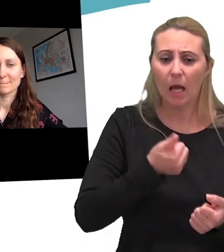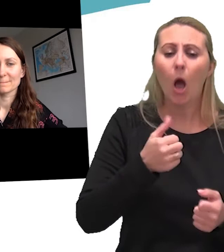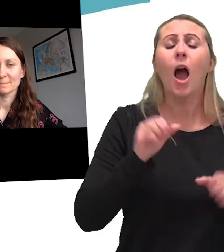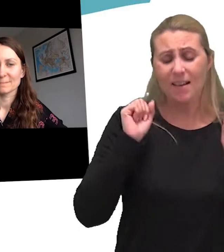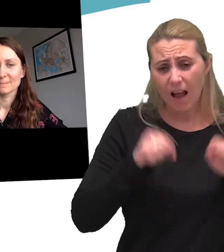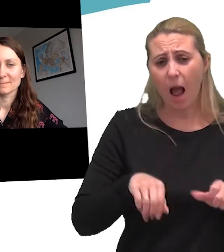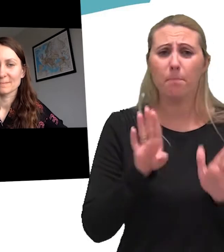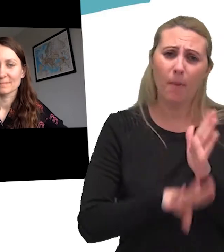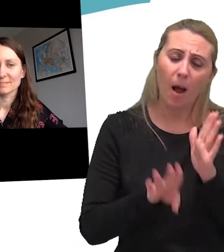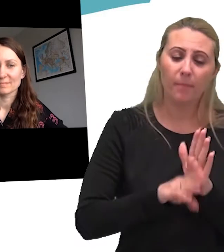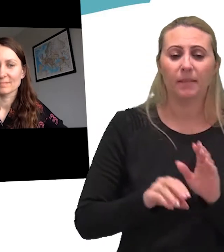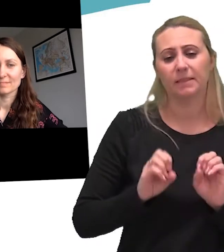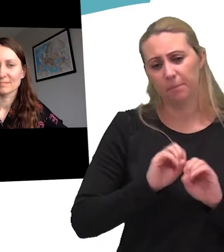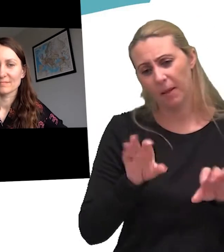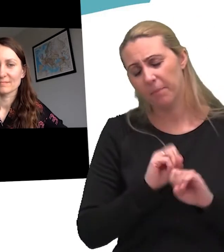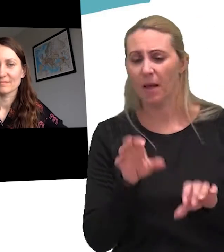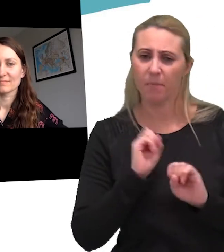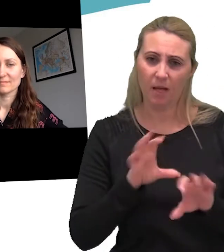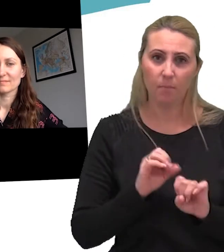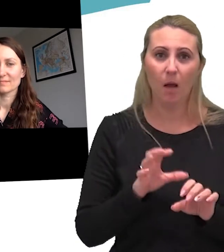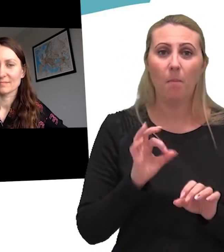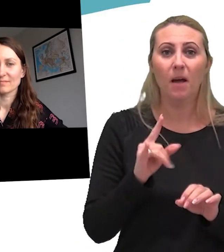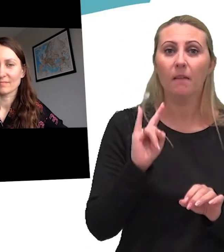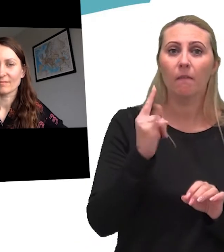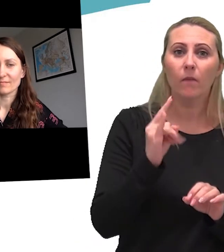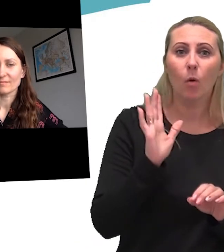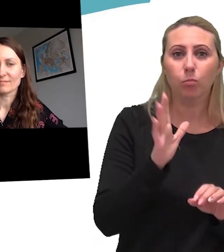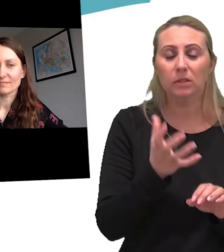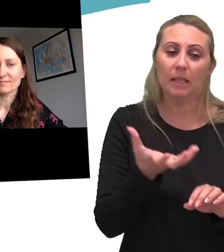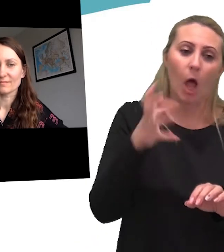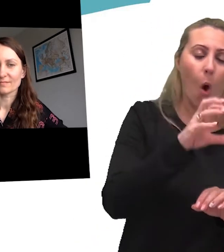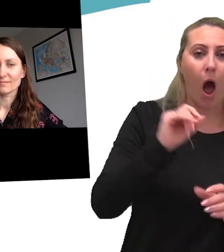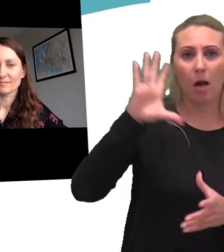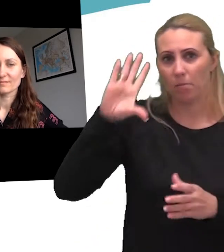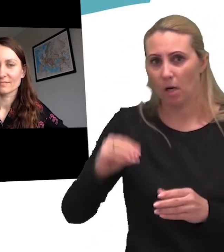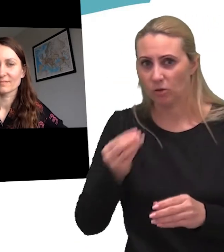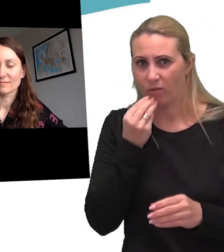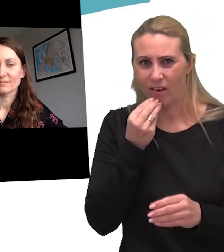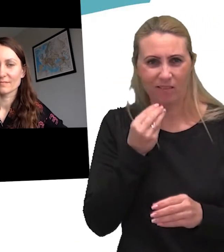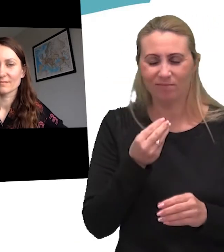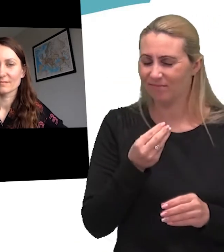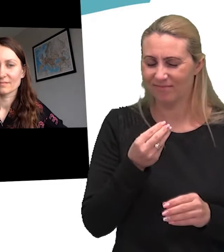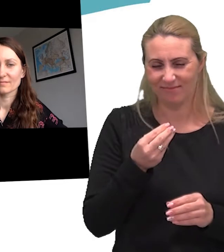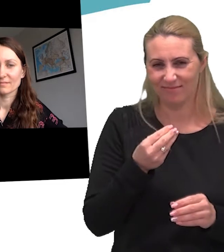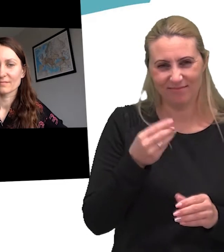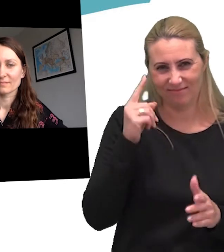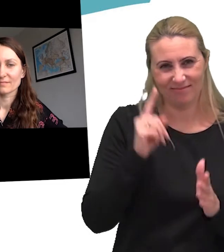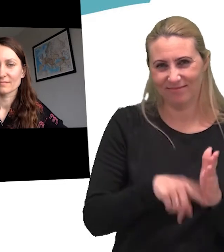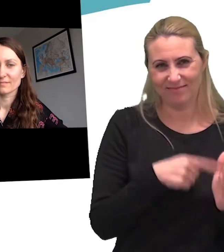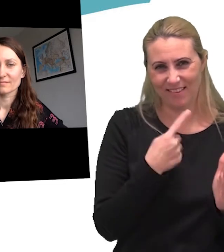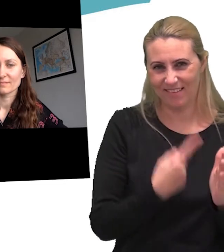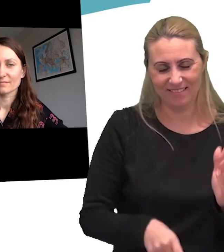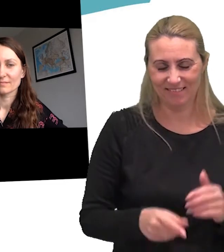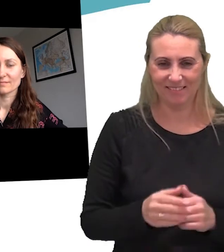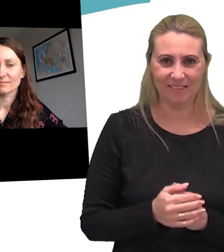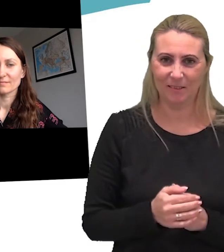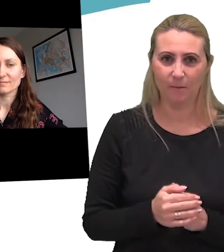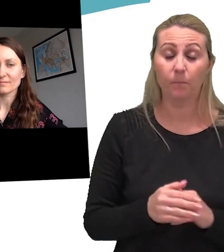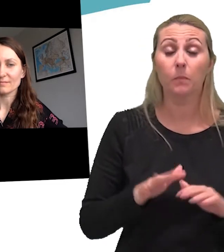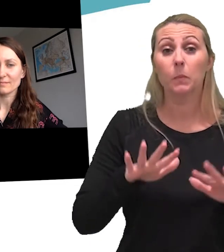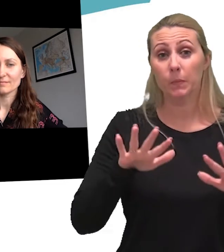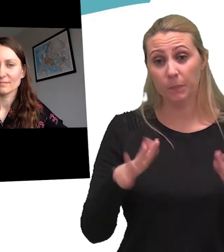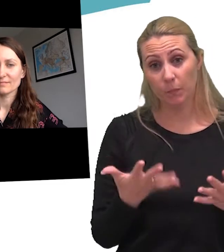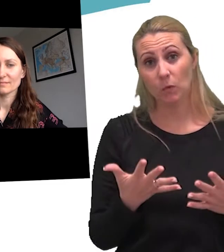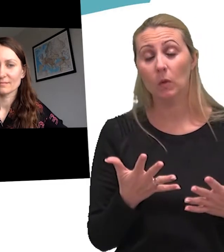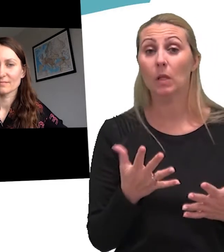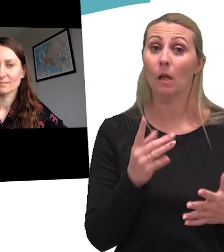pakalbėti. Bet kad dėl to vaikas daugiau ar mažiau kažko valgys, na, tai yra tikrai labai mažai tikėtina. Būna